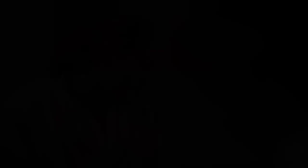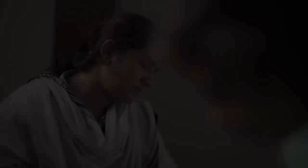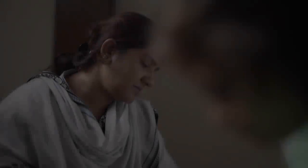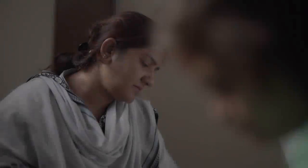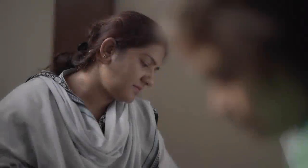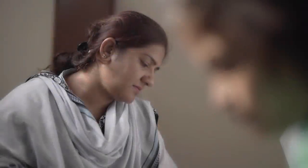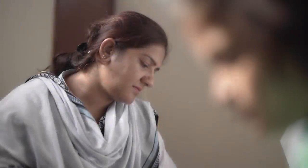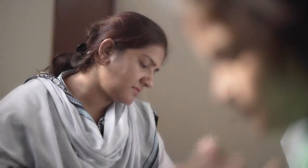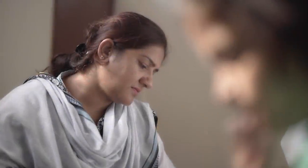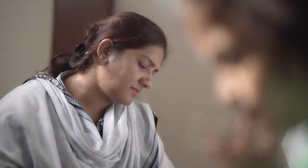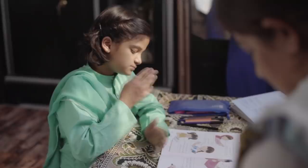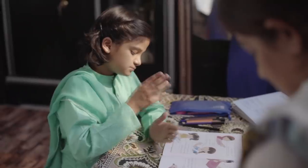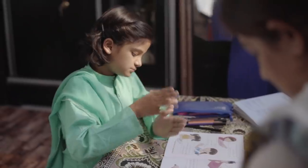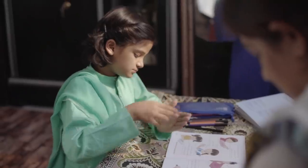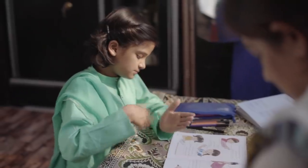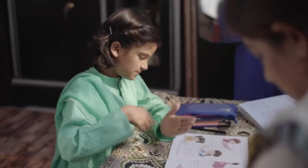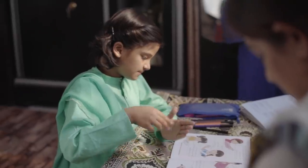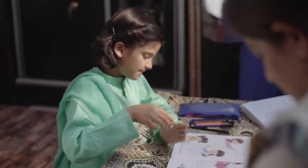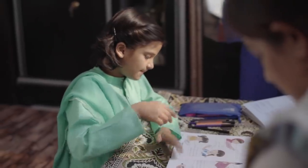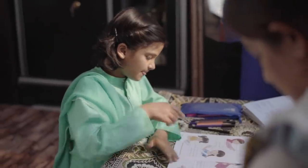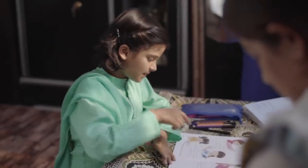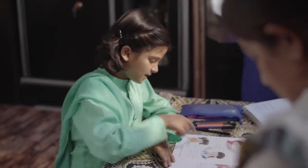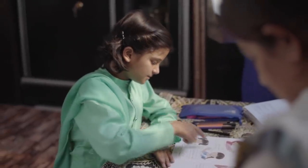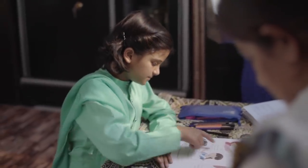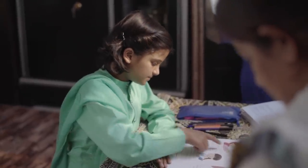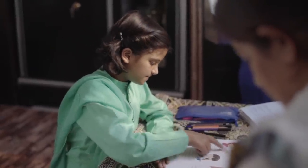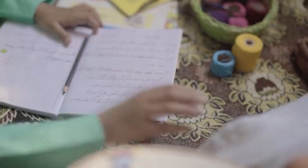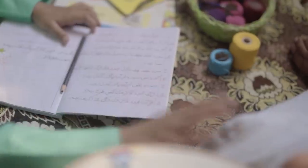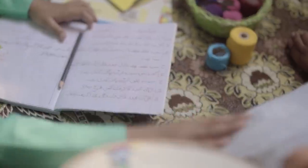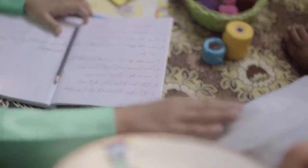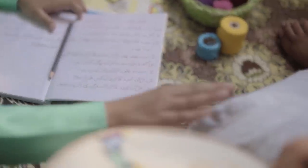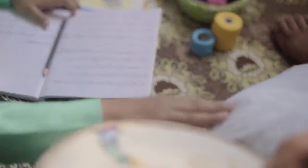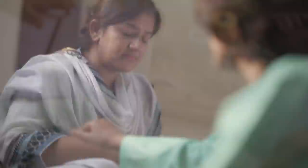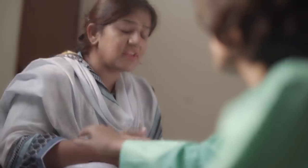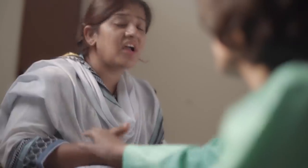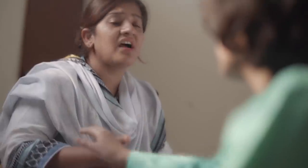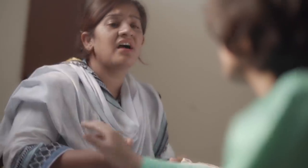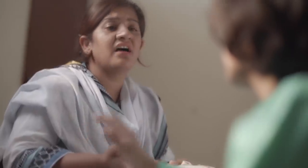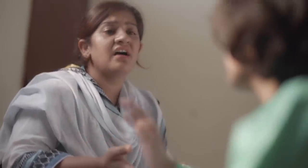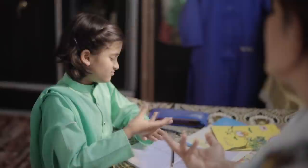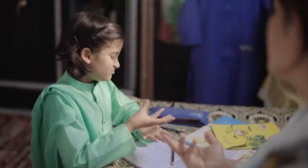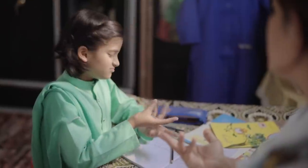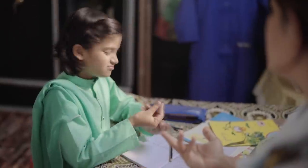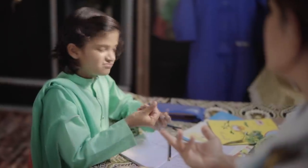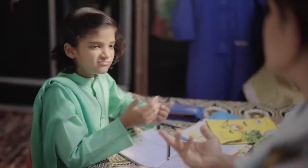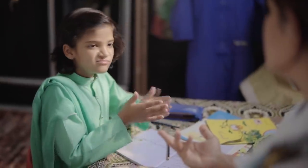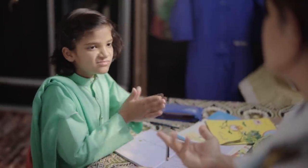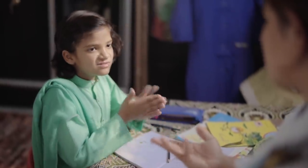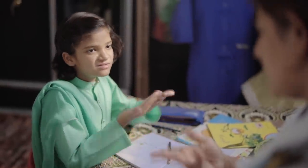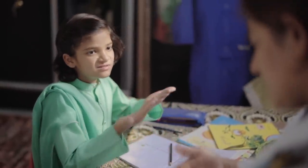मैं निदा की अम्मी हूँ मैंने कभी सोचा भी नहीं था कि मैं अपनी उलाद की आवास